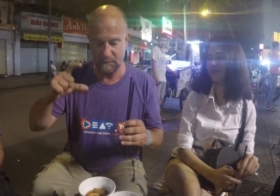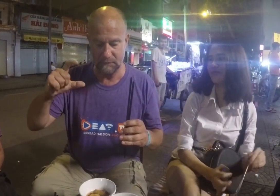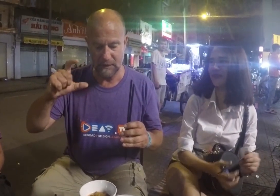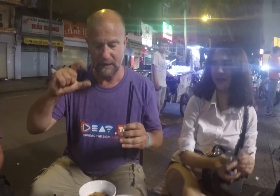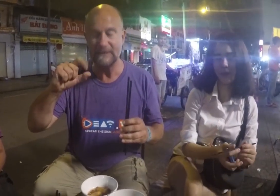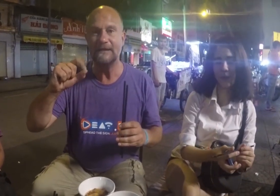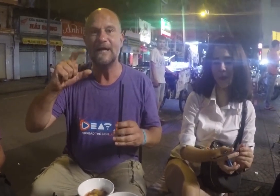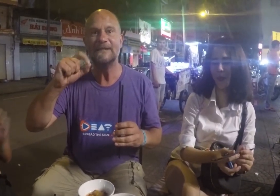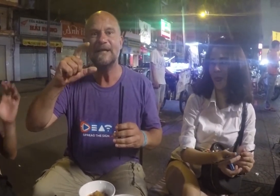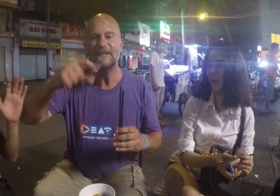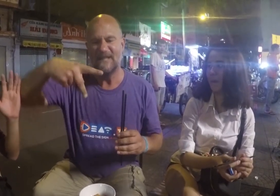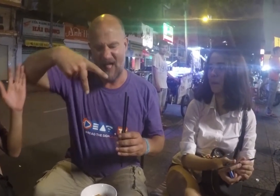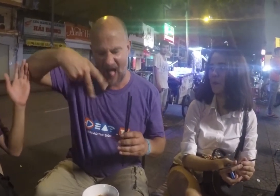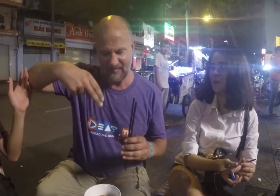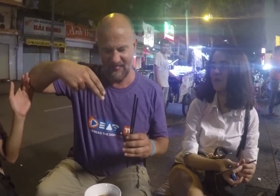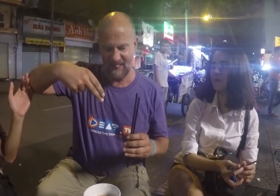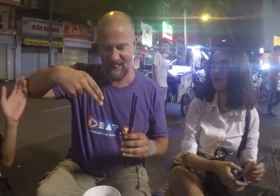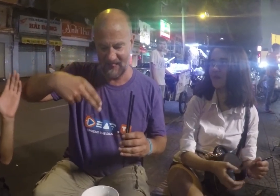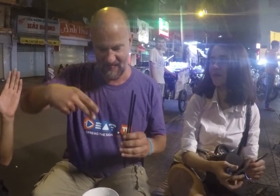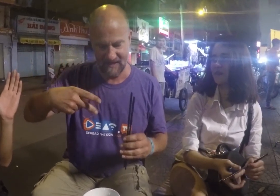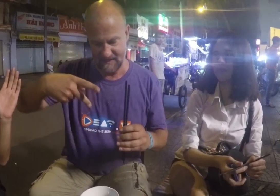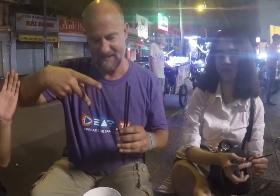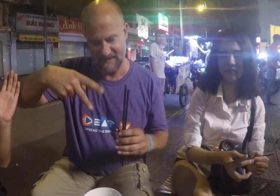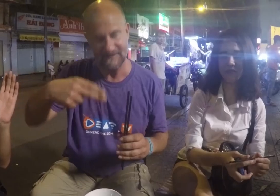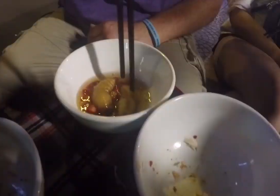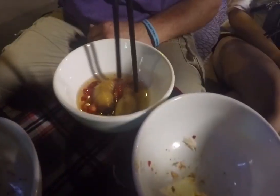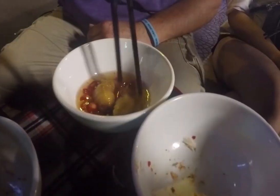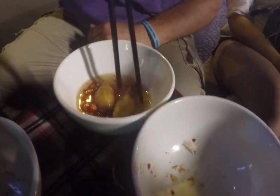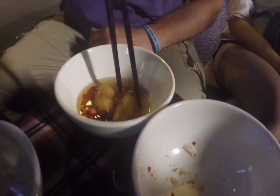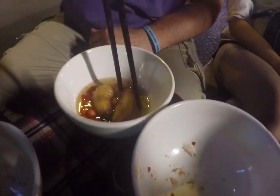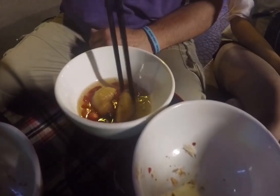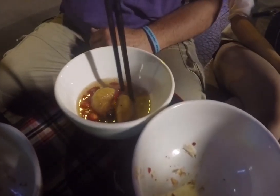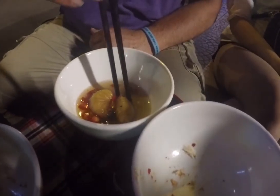Also die Würmer haben eine Maulzange, die muss zwischen den Stäbchen eingeklemmt werden.